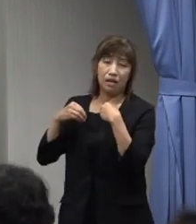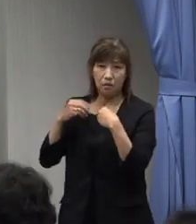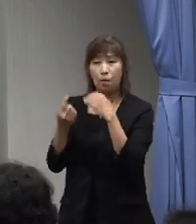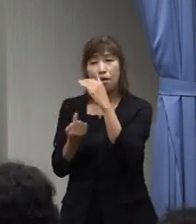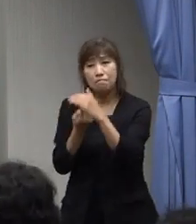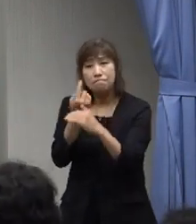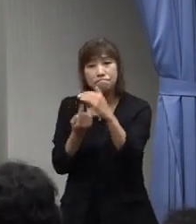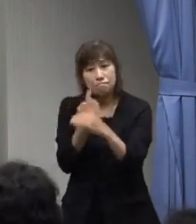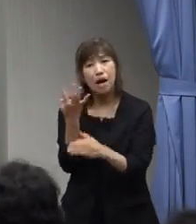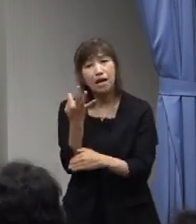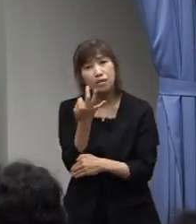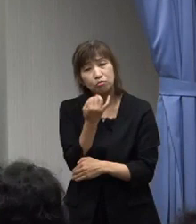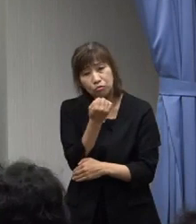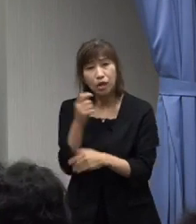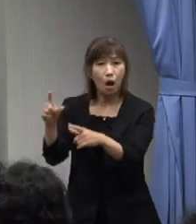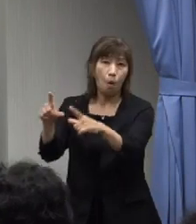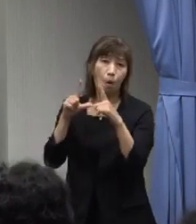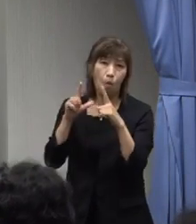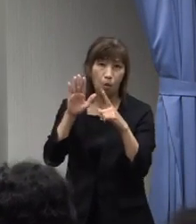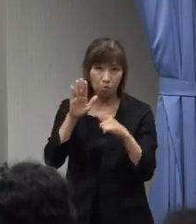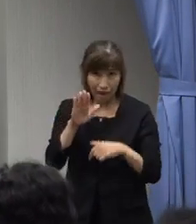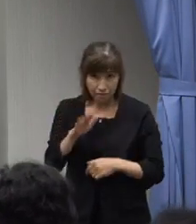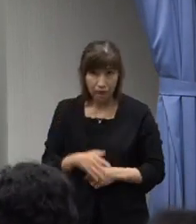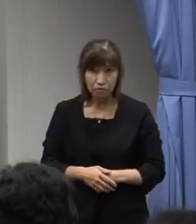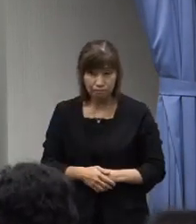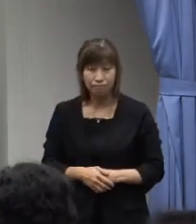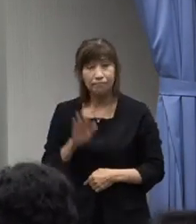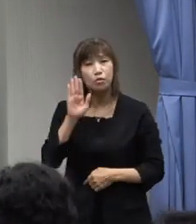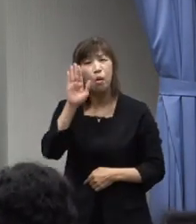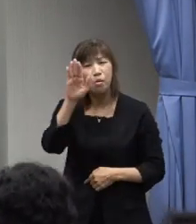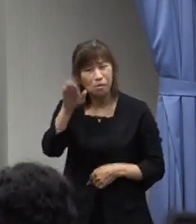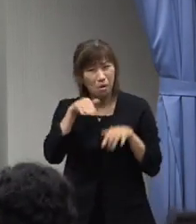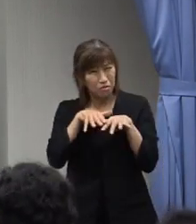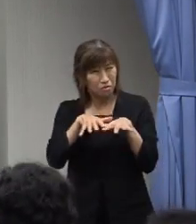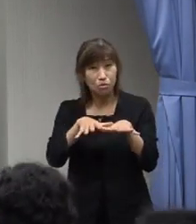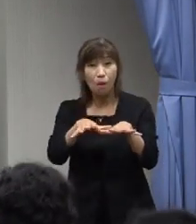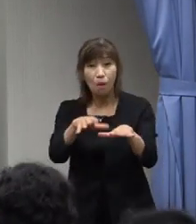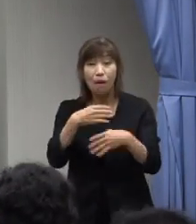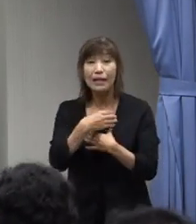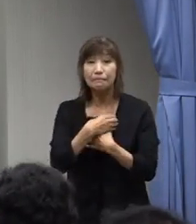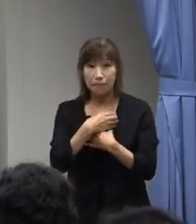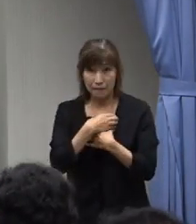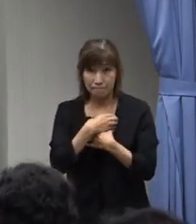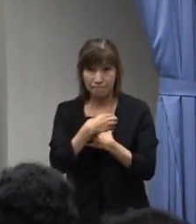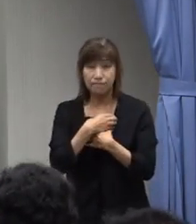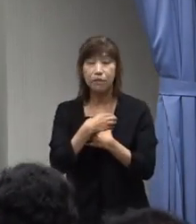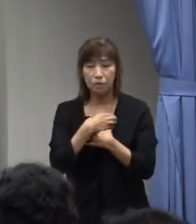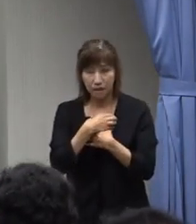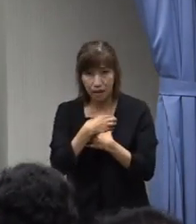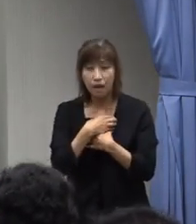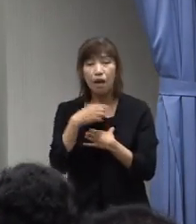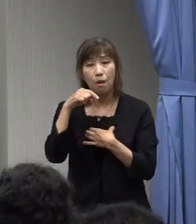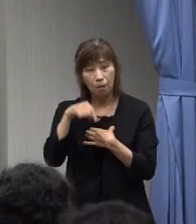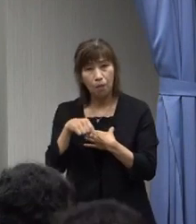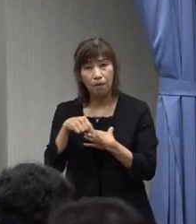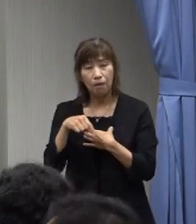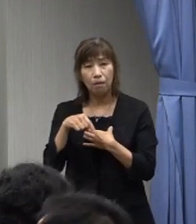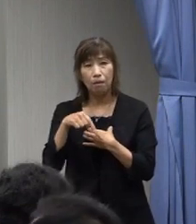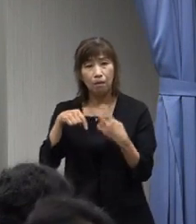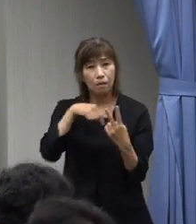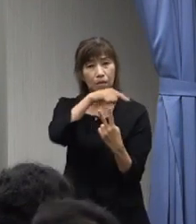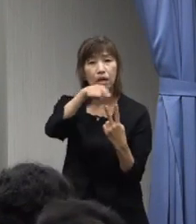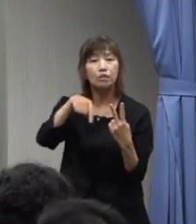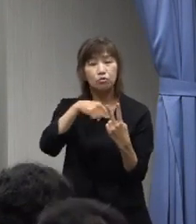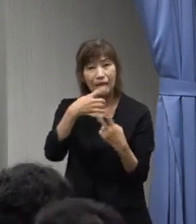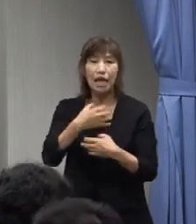数報告されています。今後の流行が懸念をされますので、それについての注